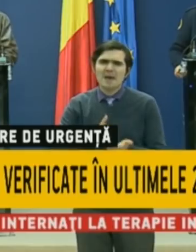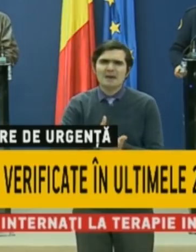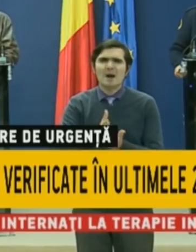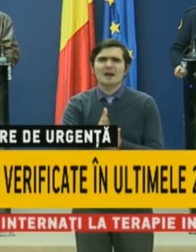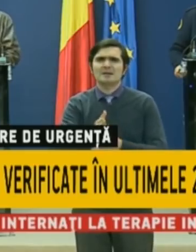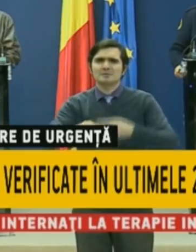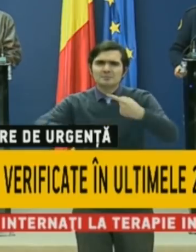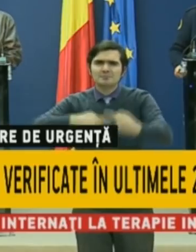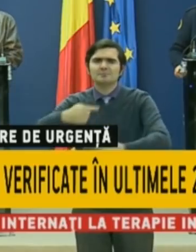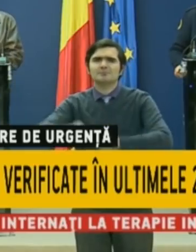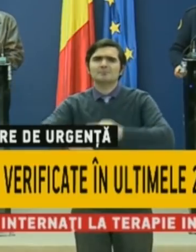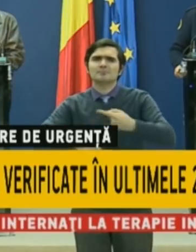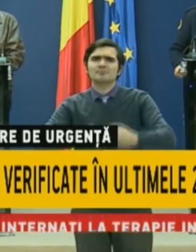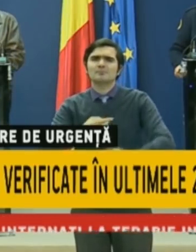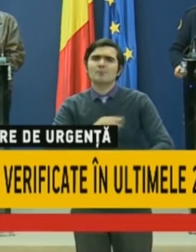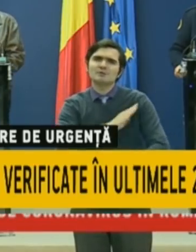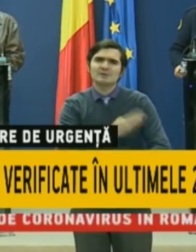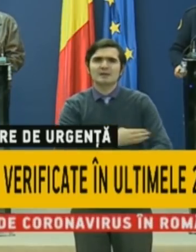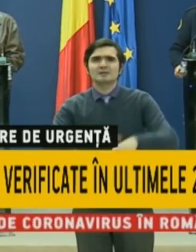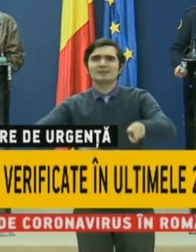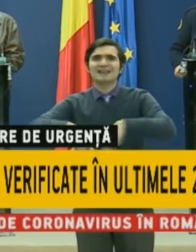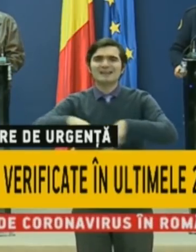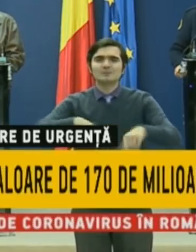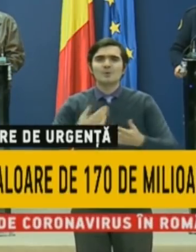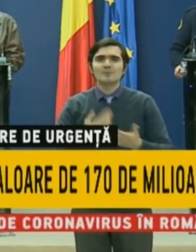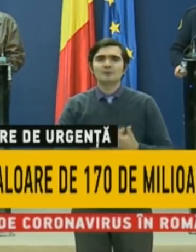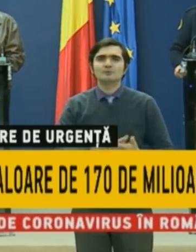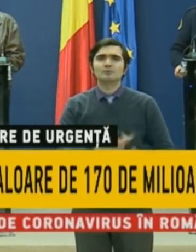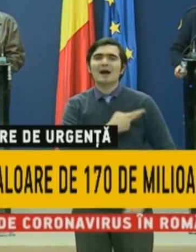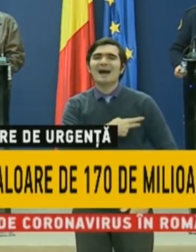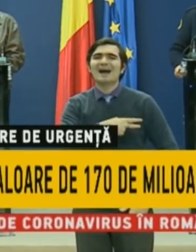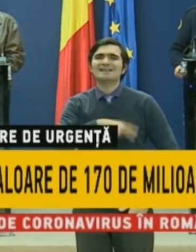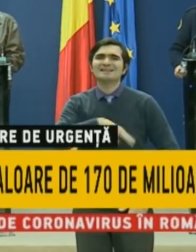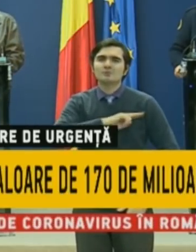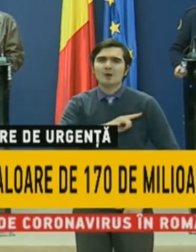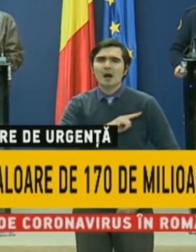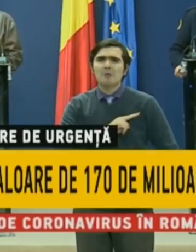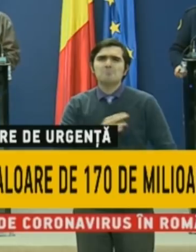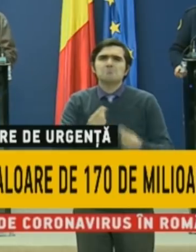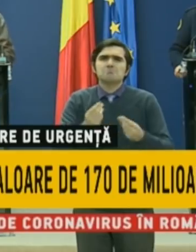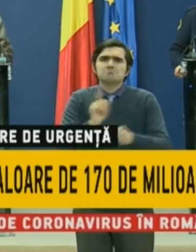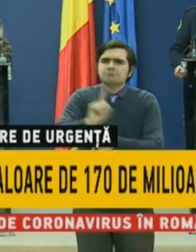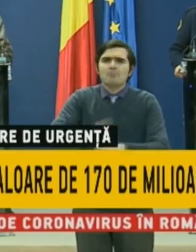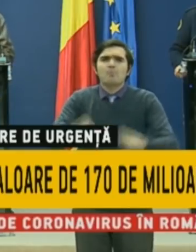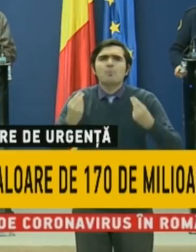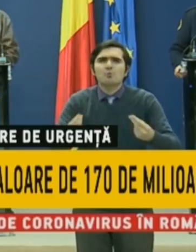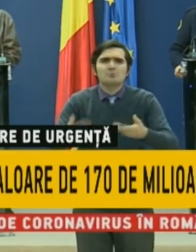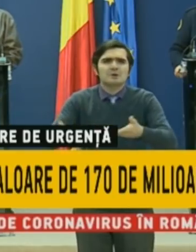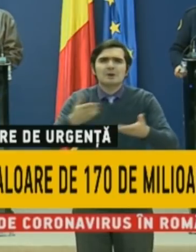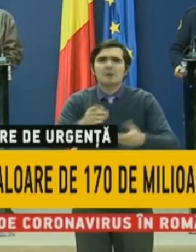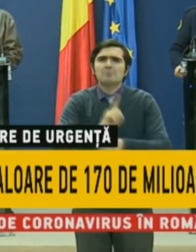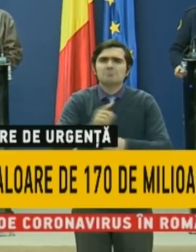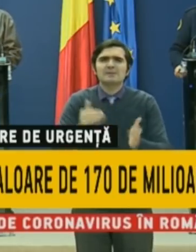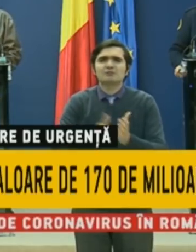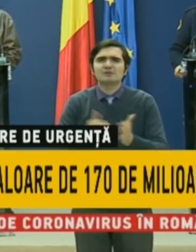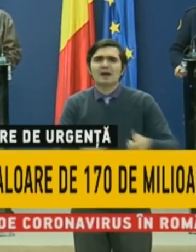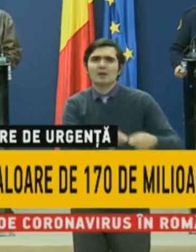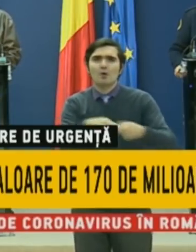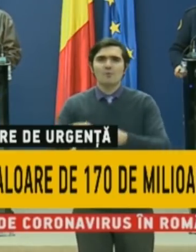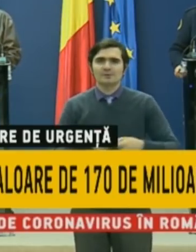transport, un flux continuu prin care să asigurăm bunurile necesare comunității în această perioadă.